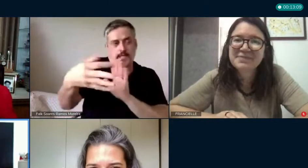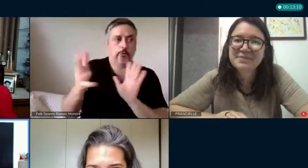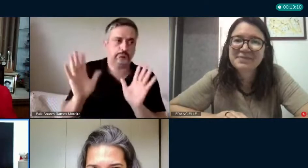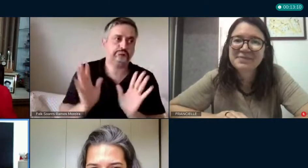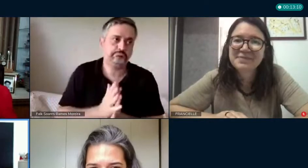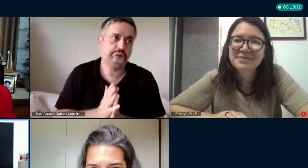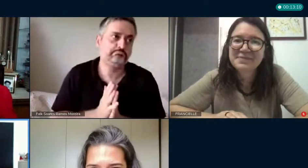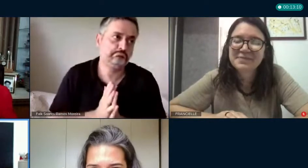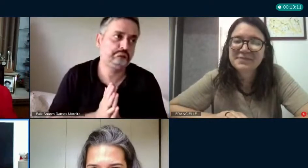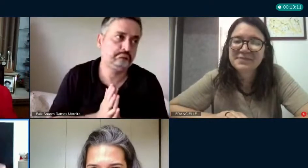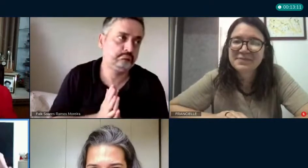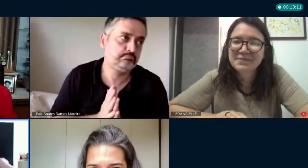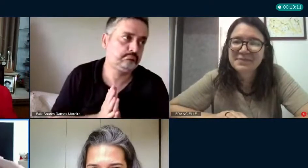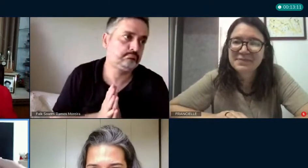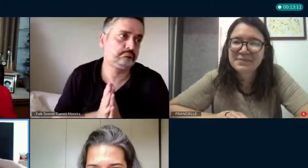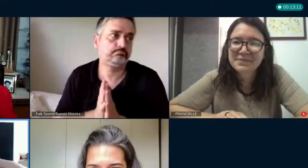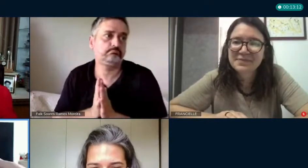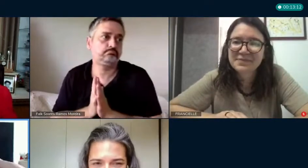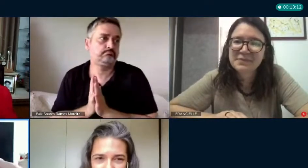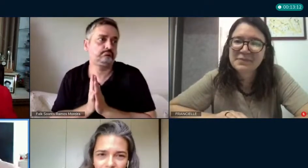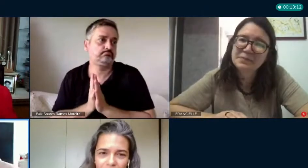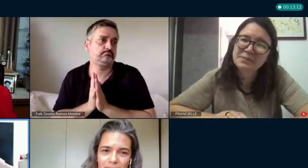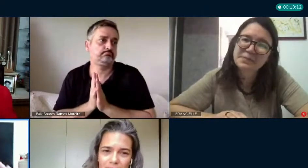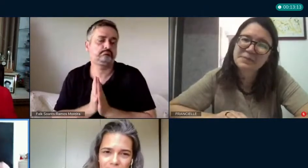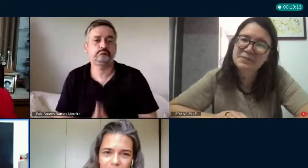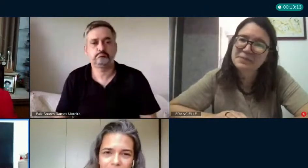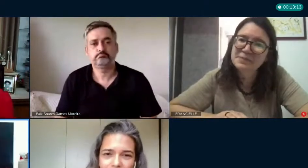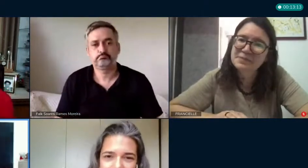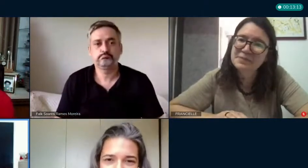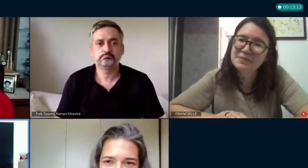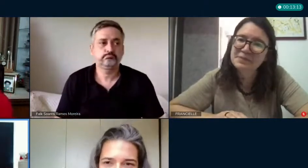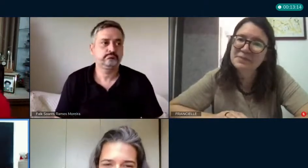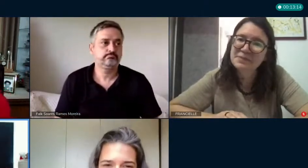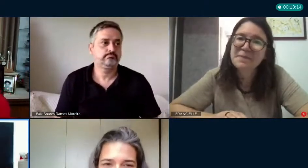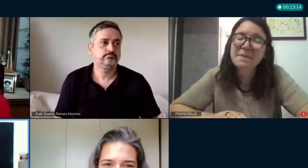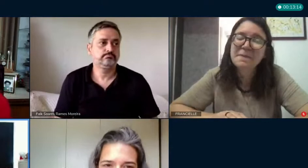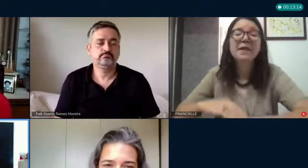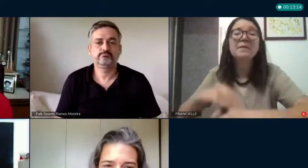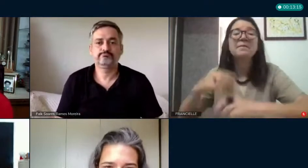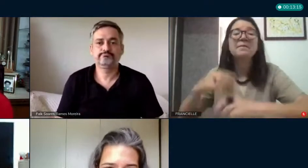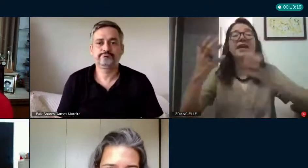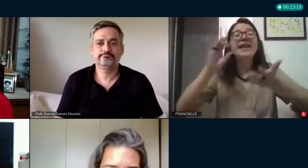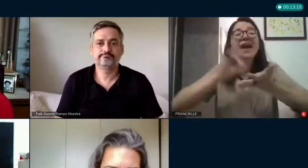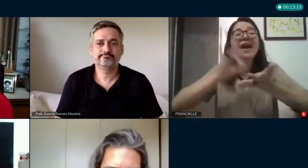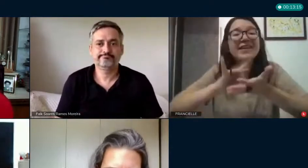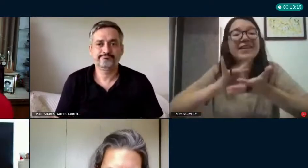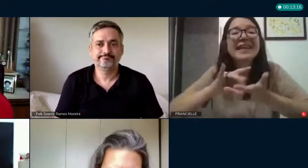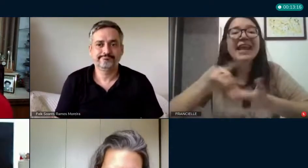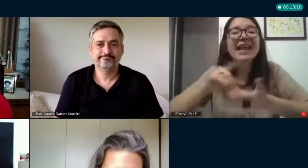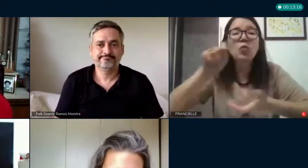nota de rodapé. Isso aqui realmente foi um erro, foi um equívoco mesmo aqui.